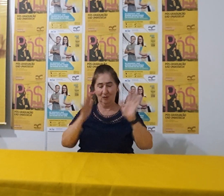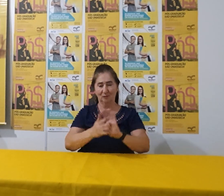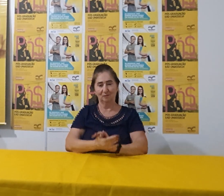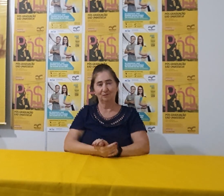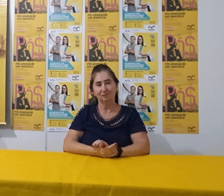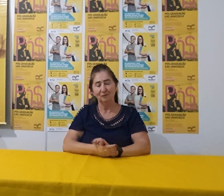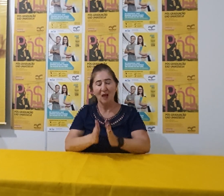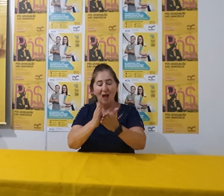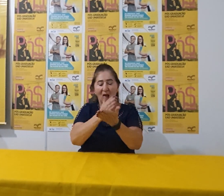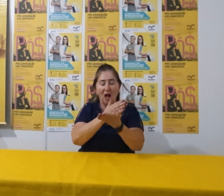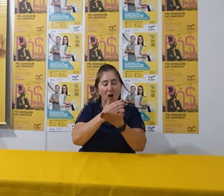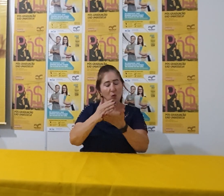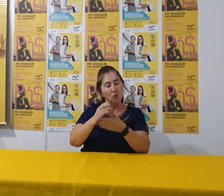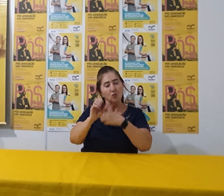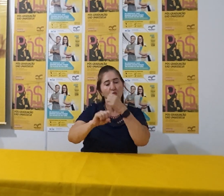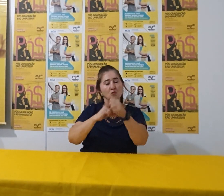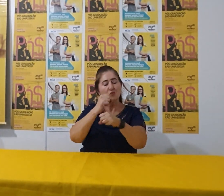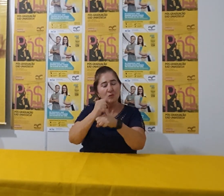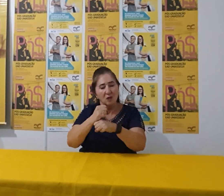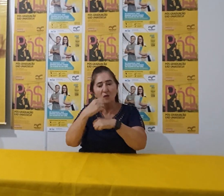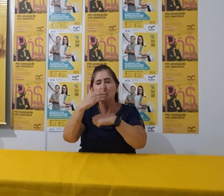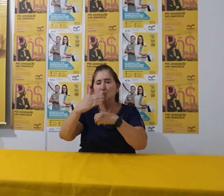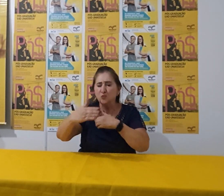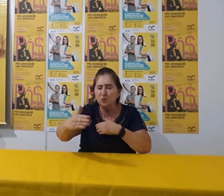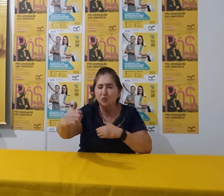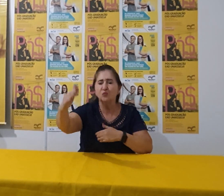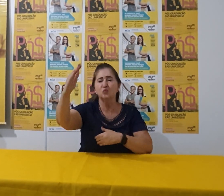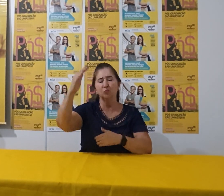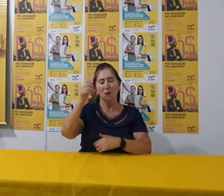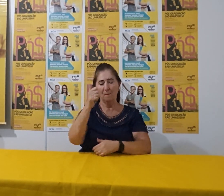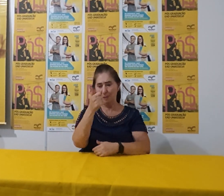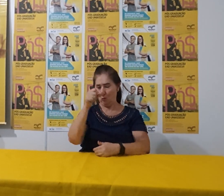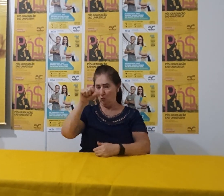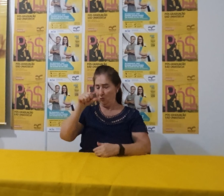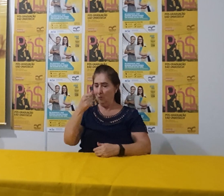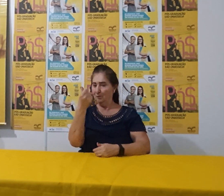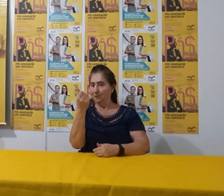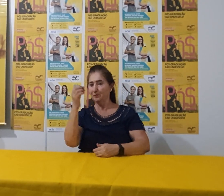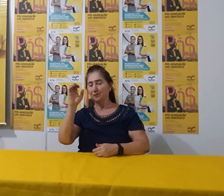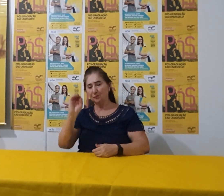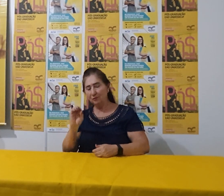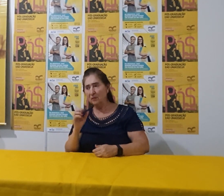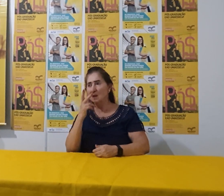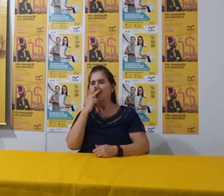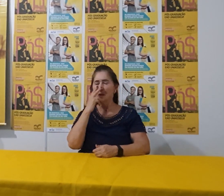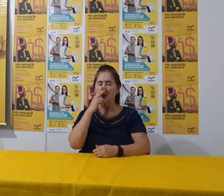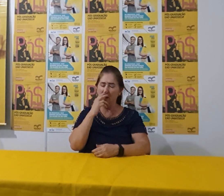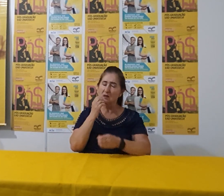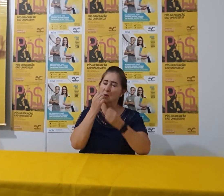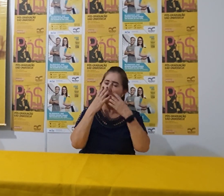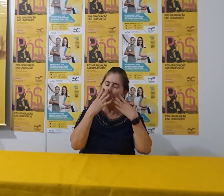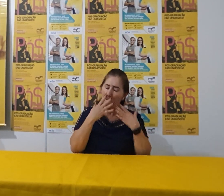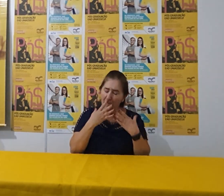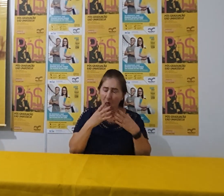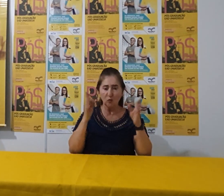Alguns anos depois, em 1960, chegou ao consenso utilizado até os dias de